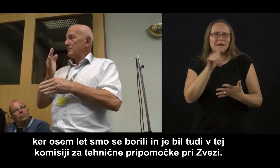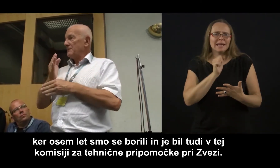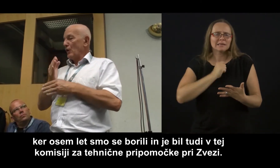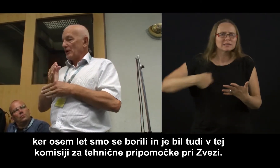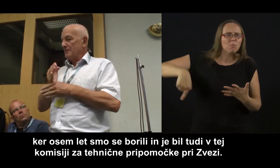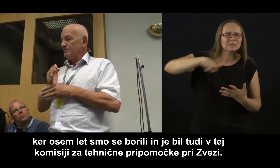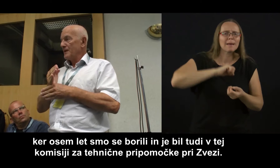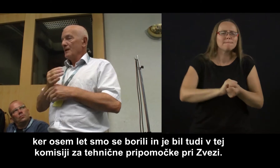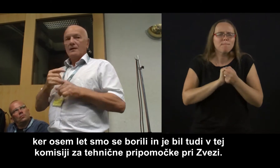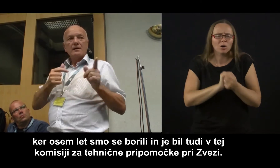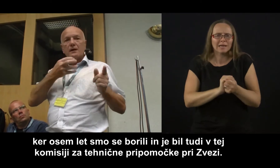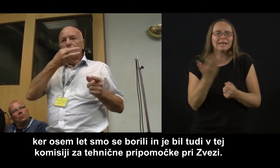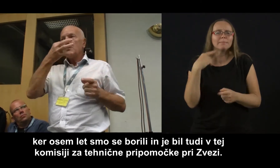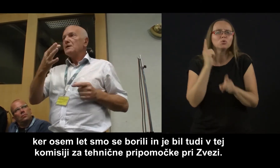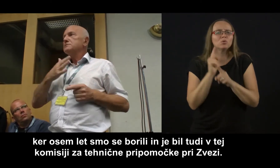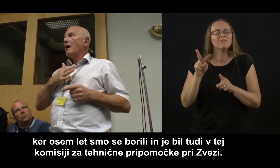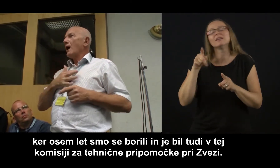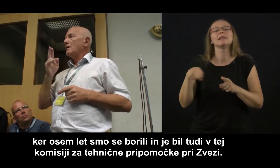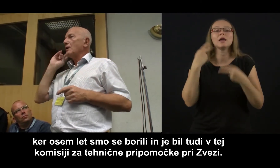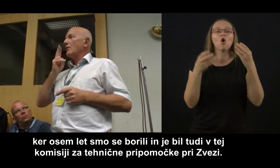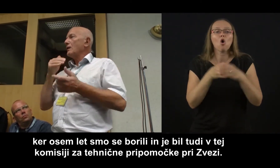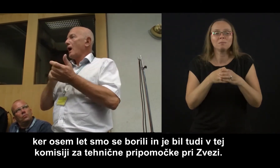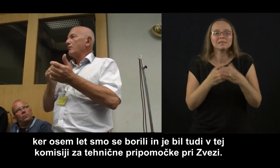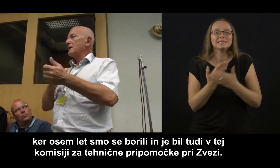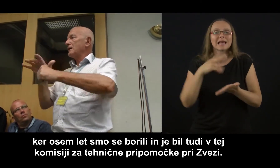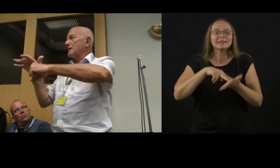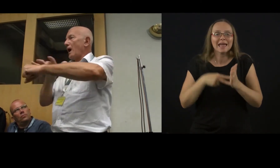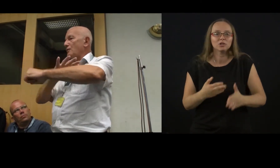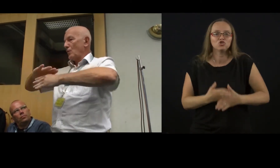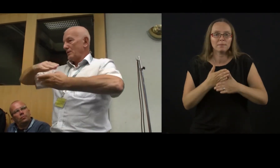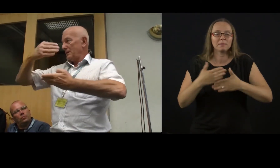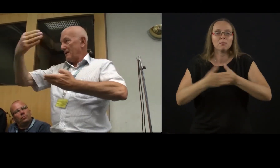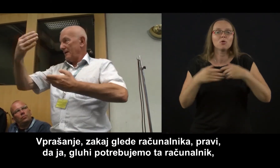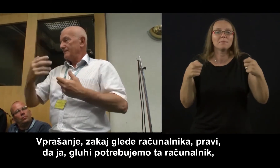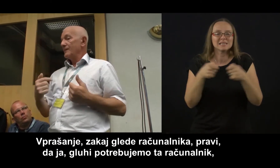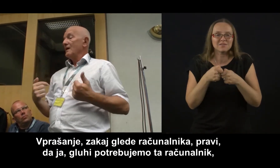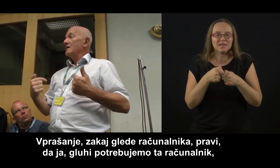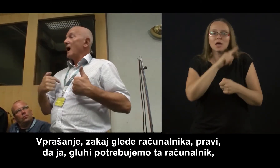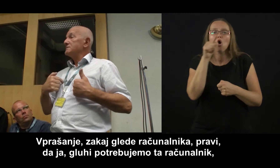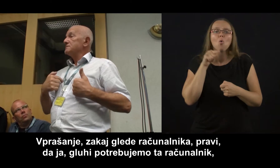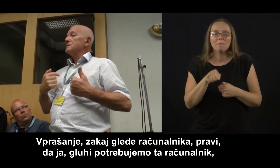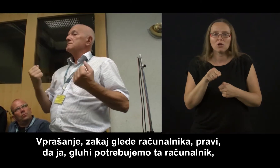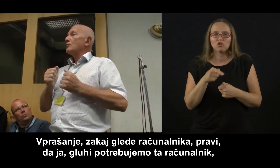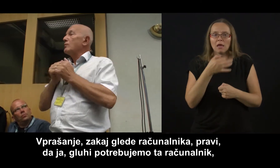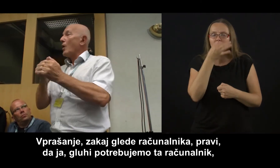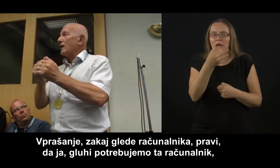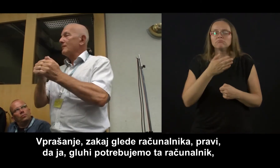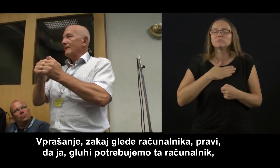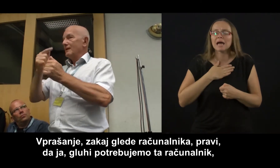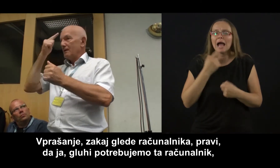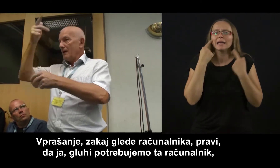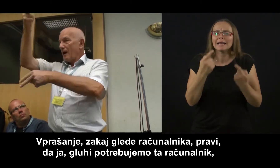borili in je bil tudi v tej komisiji za tehnične pripomočke pri Zvezi. Vprašanje, zakaj